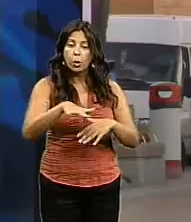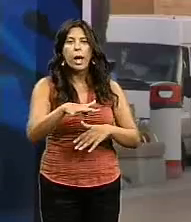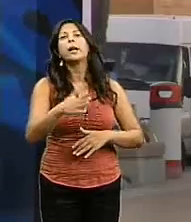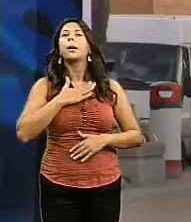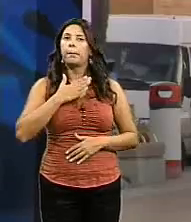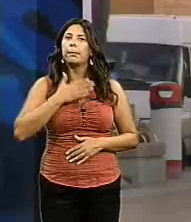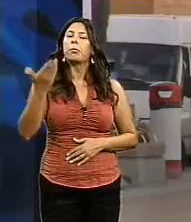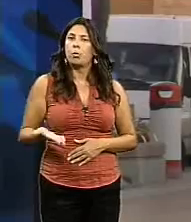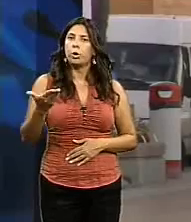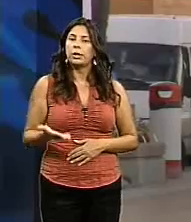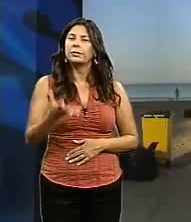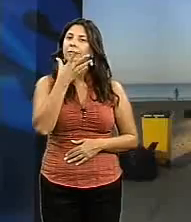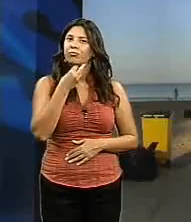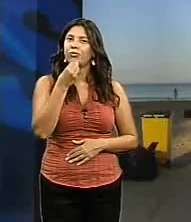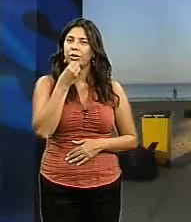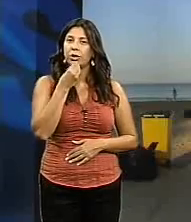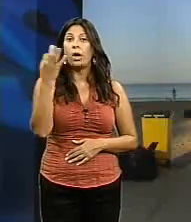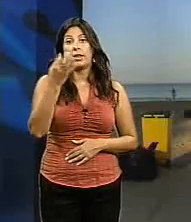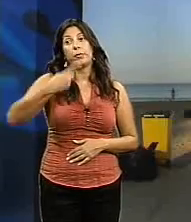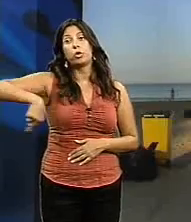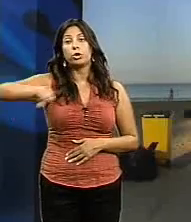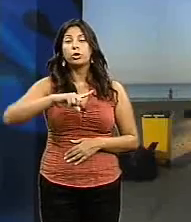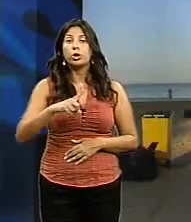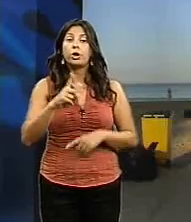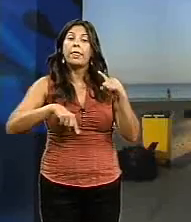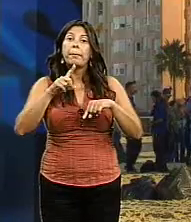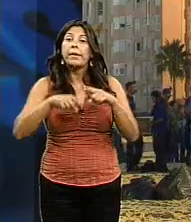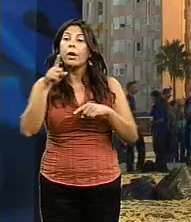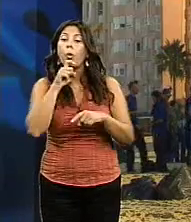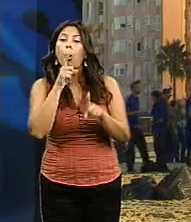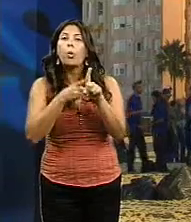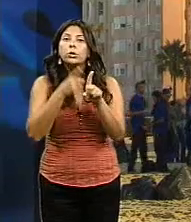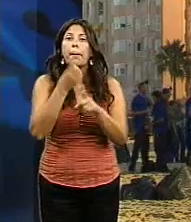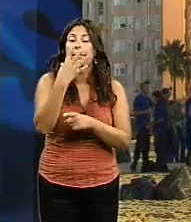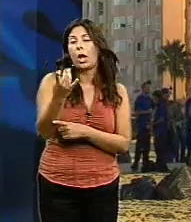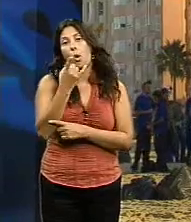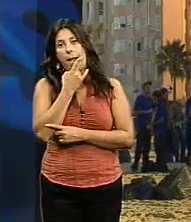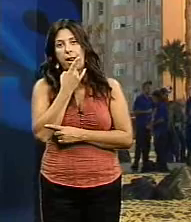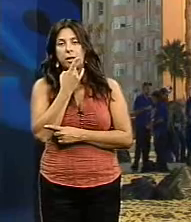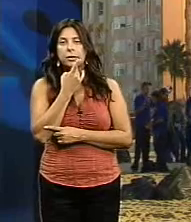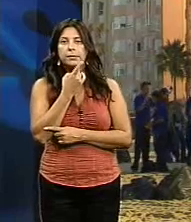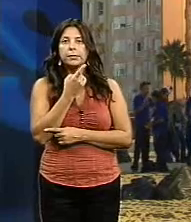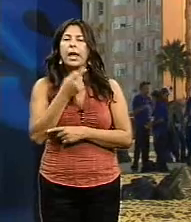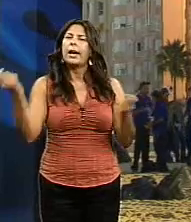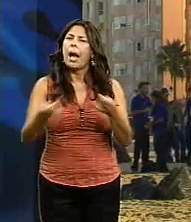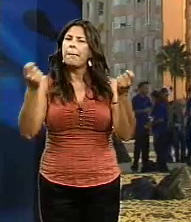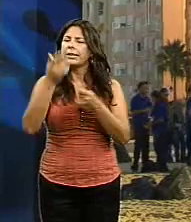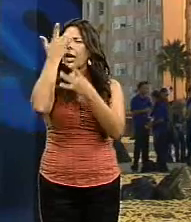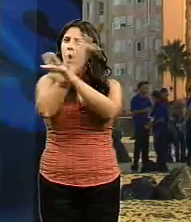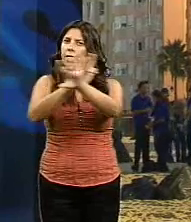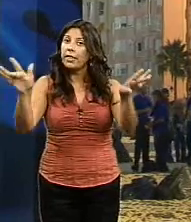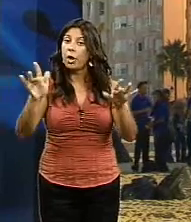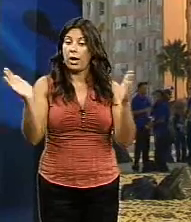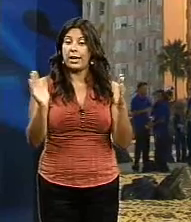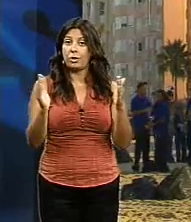más preciados y que, por tanto, de nosotros depende el uso que hagamos de ella. Campañas de concienciación como las que se llevan a cabo